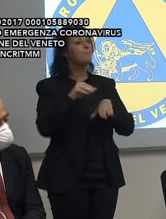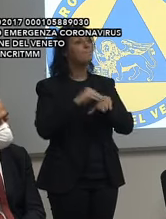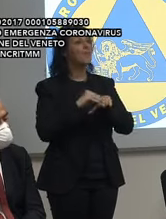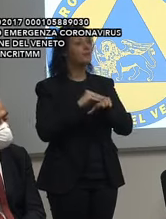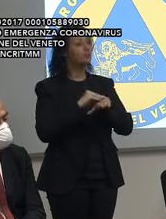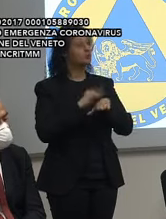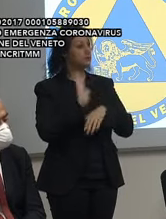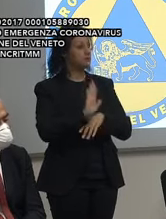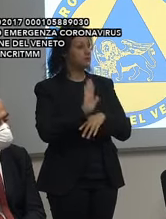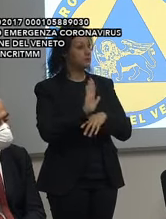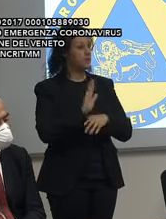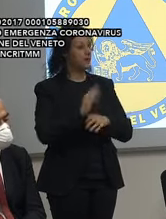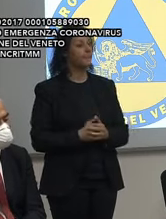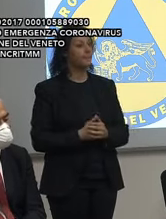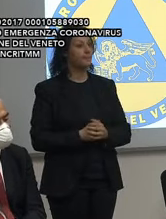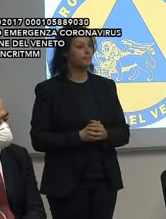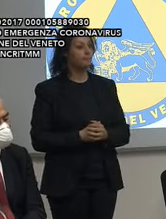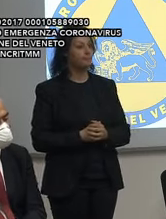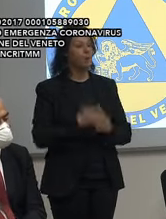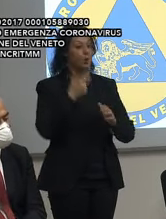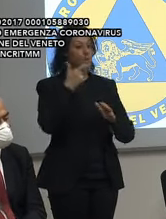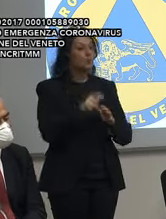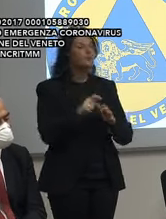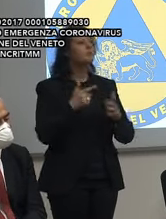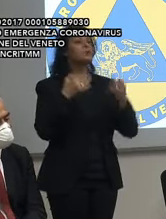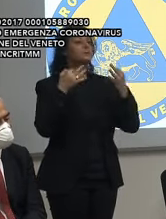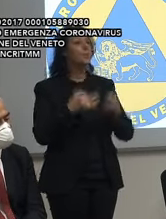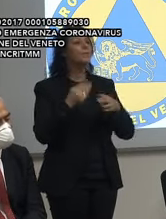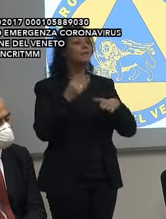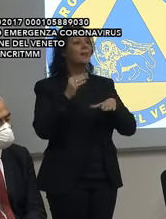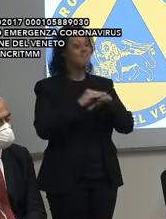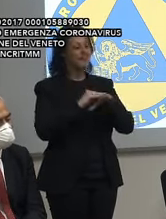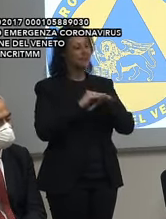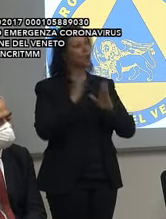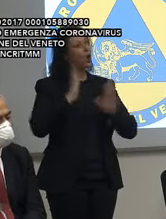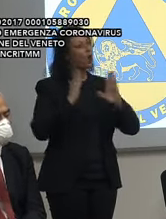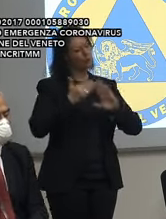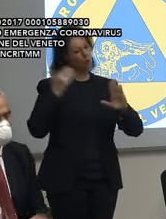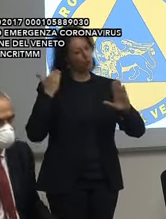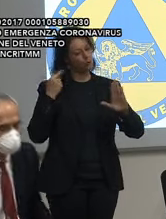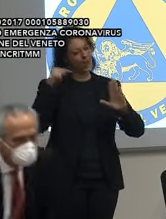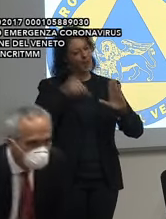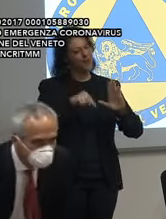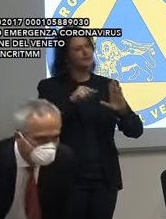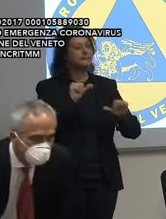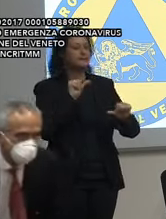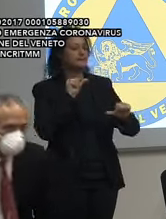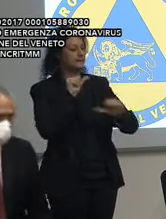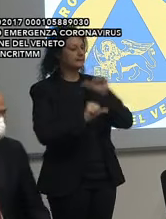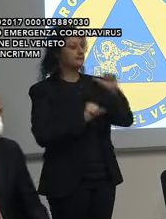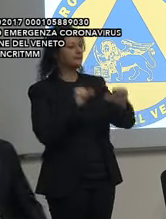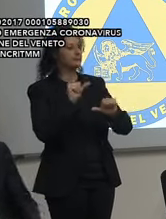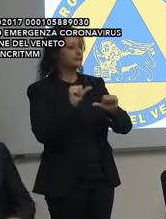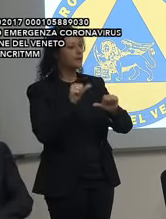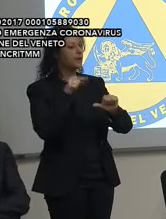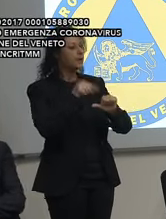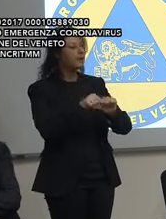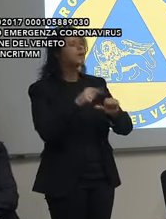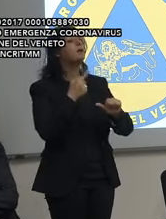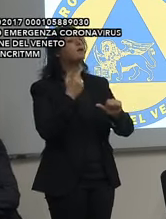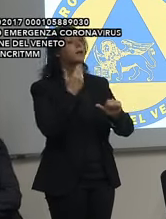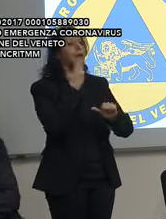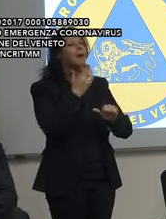medicina che abbiamo conosciuto fino adesso, ma sarà una nuova medicina che probabilmente farà tesoro anche delle esperienze